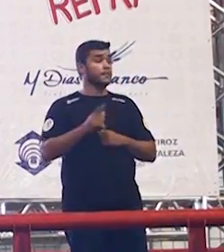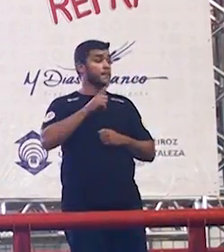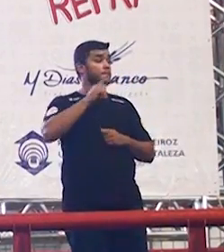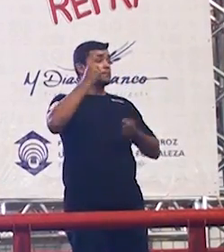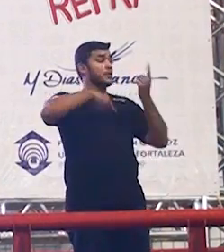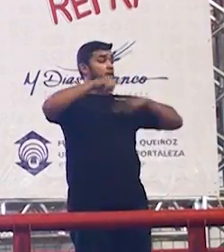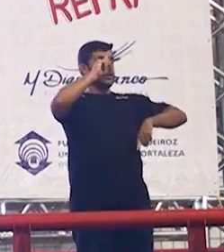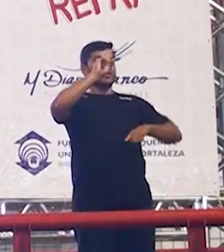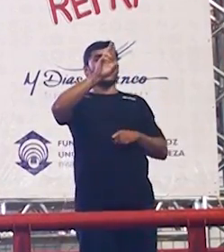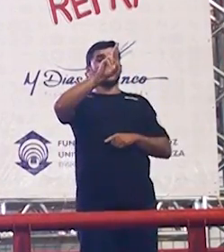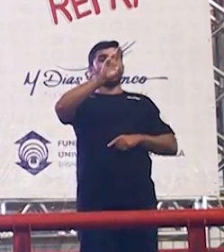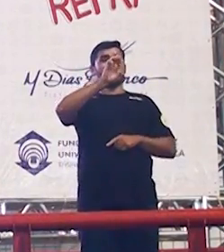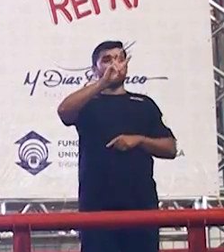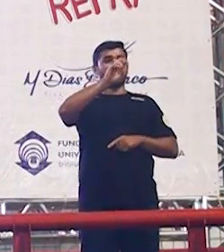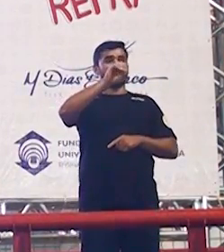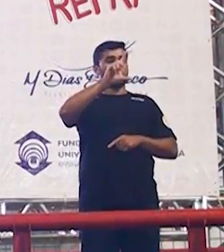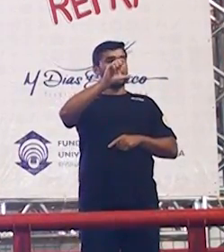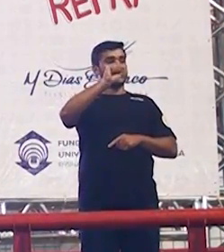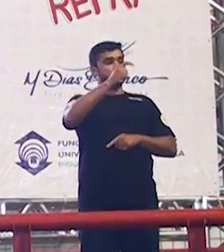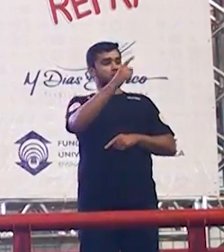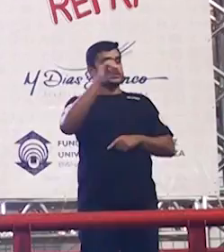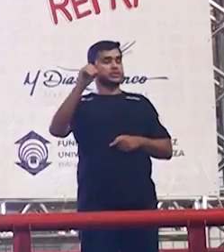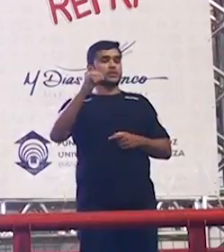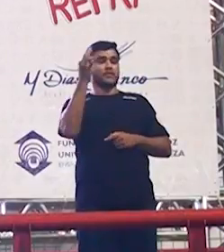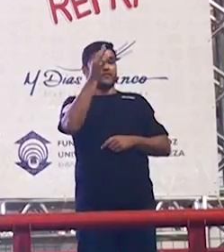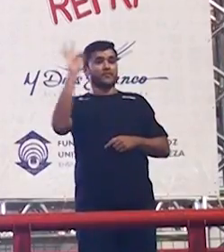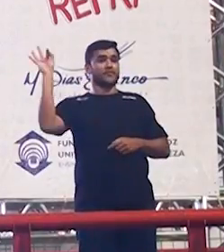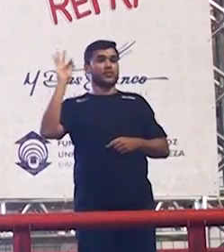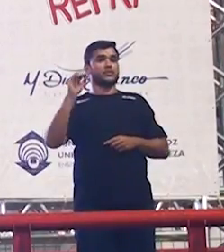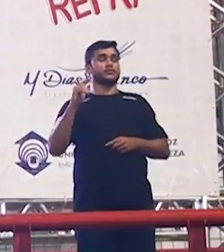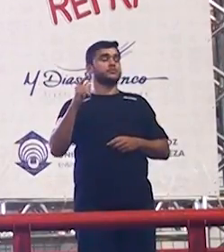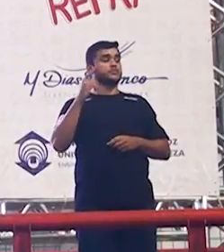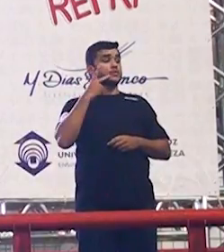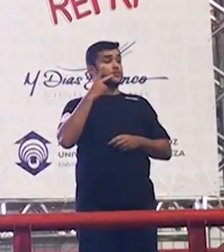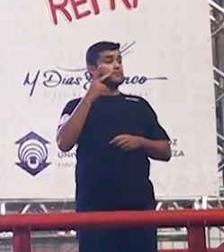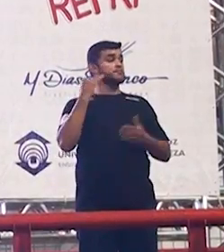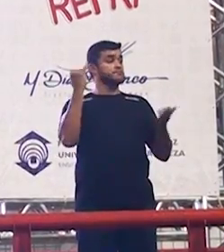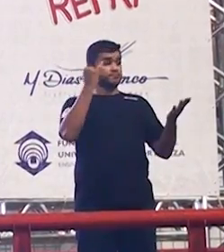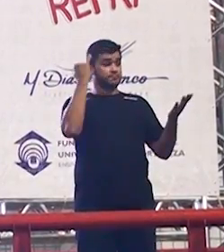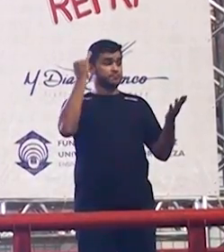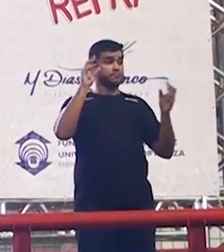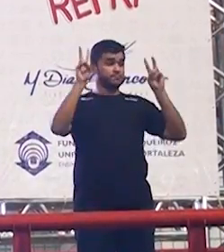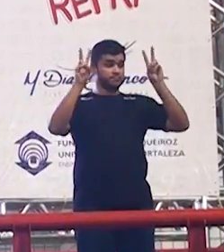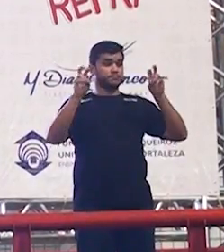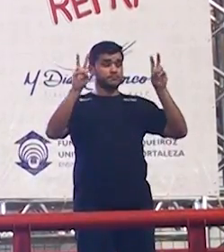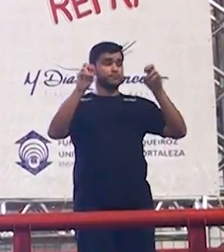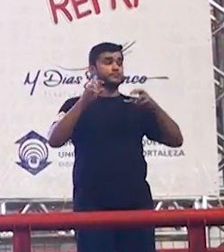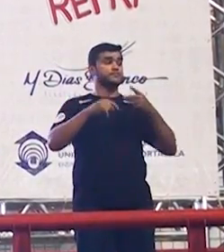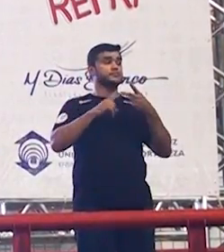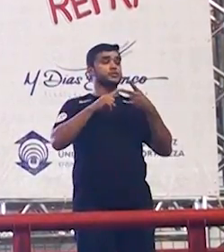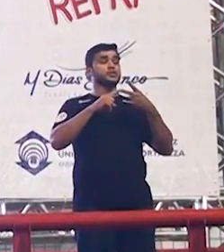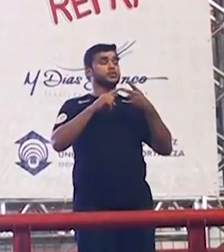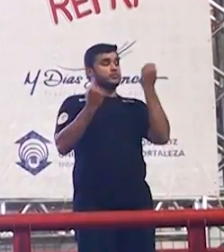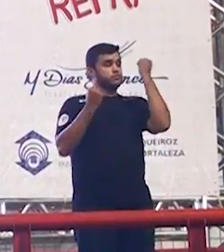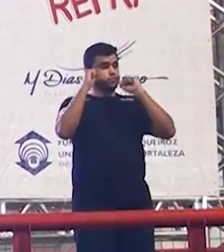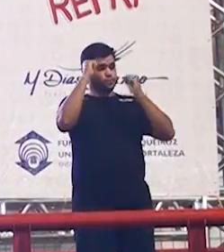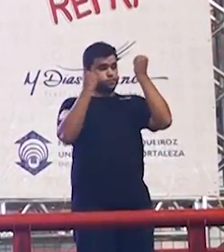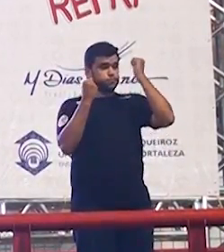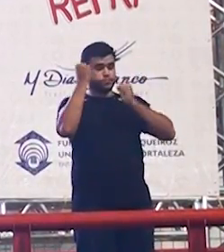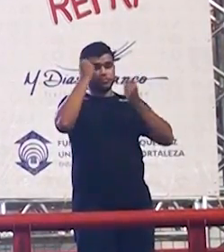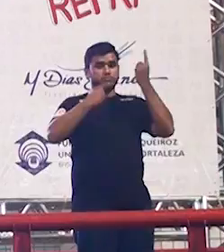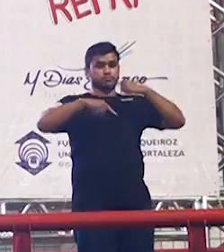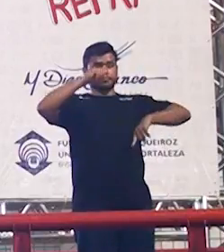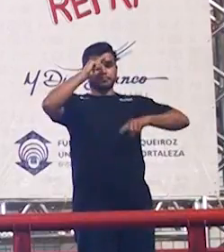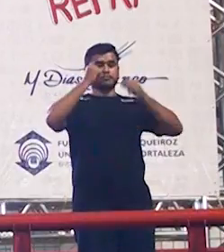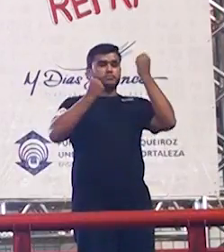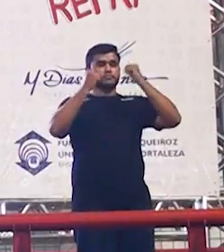Revoluções, Revolução Francesa, Revolução Gloriosa e a Revolução Industrial.